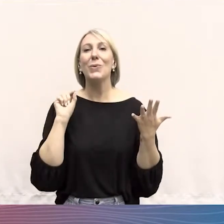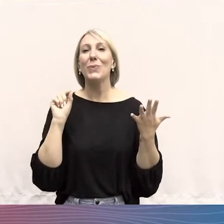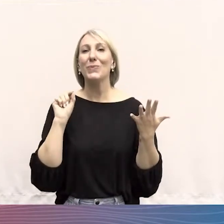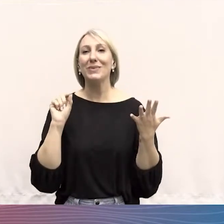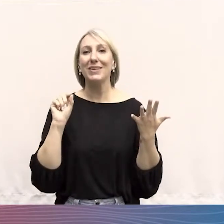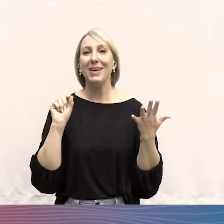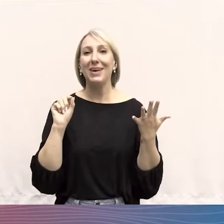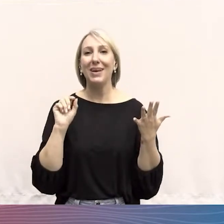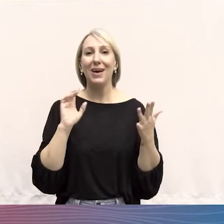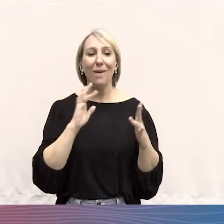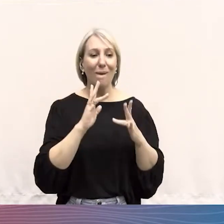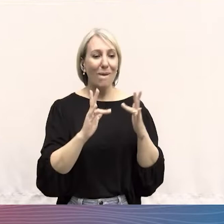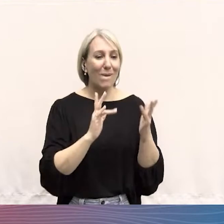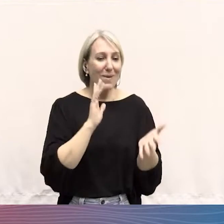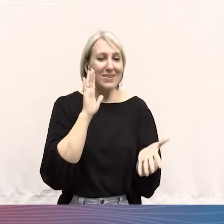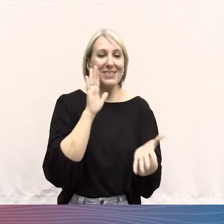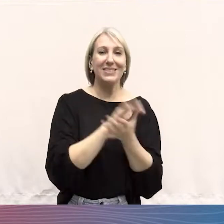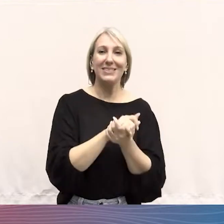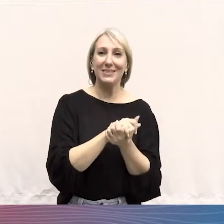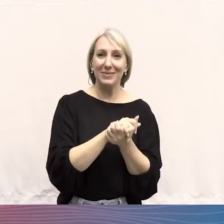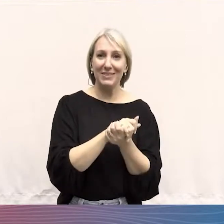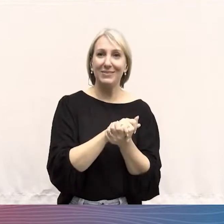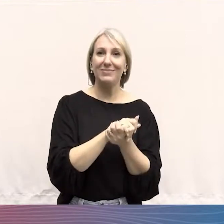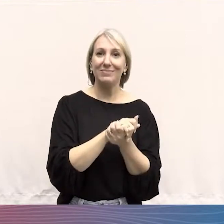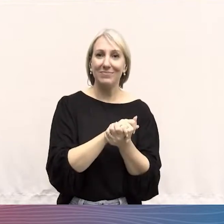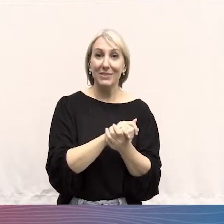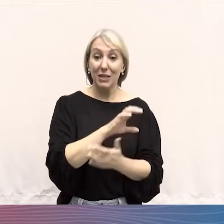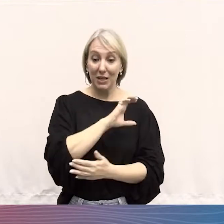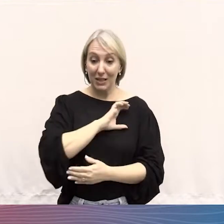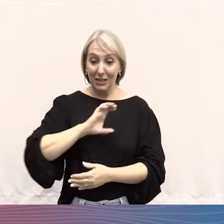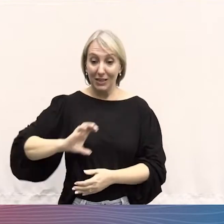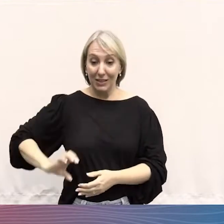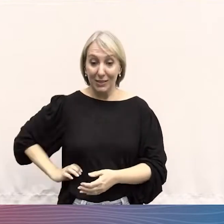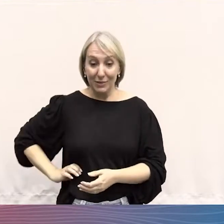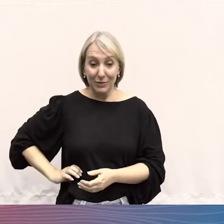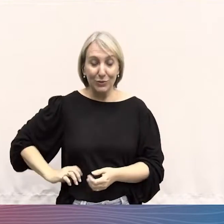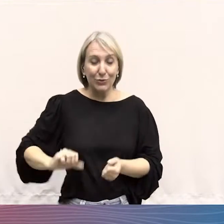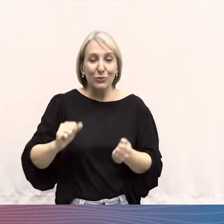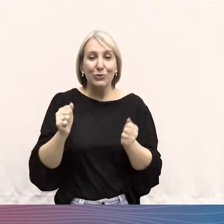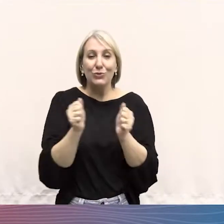esses vencedores, representando a igreja.